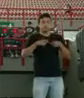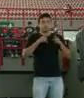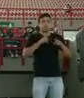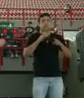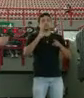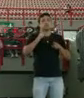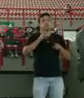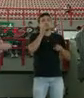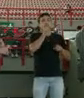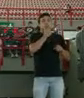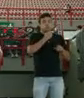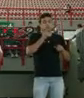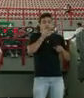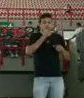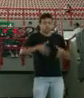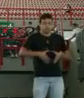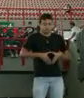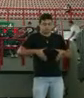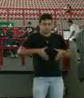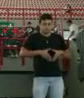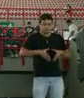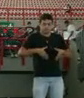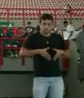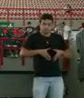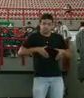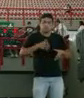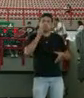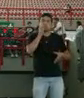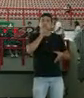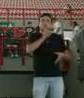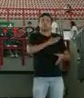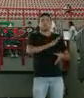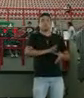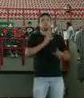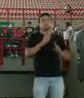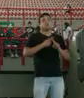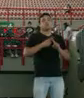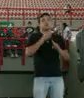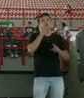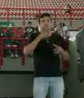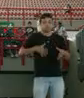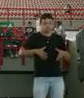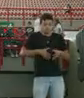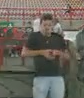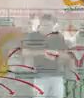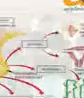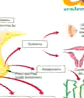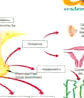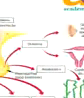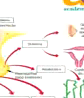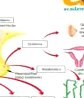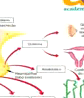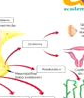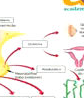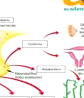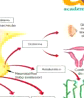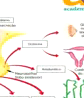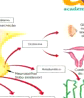contrações do útero. As mulheres não gostam muito desse hormônio, né? Porque ele, quando contrai o útero, é uma